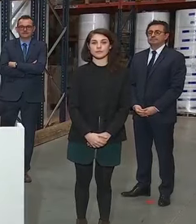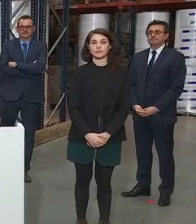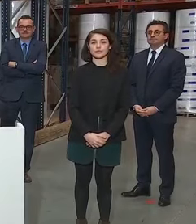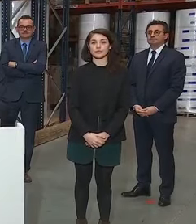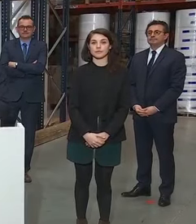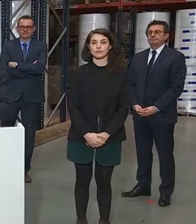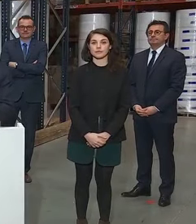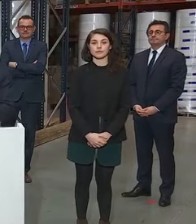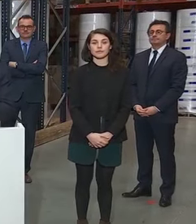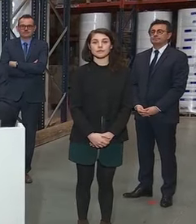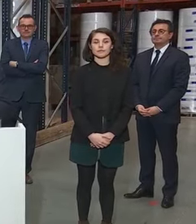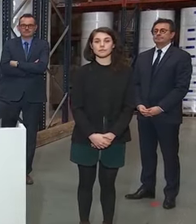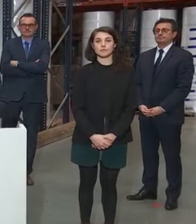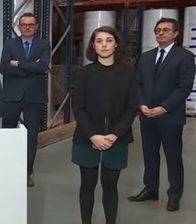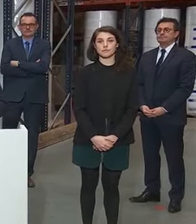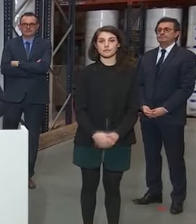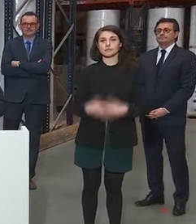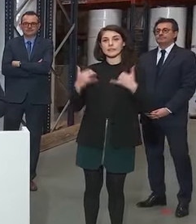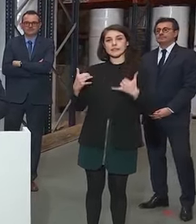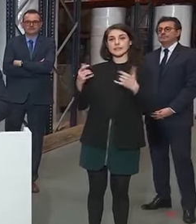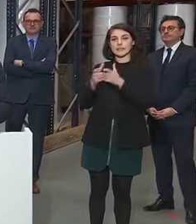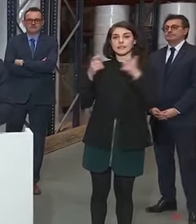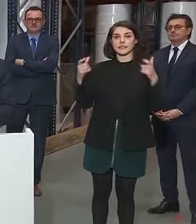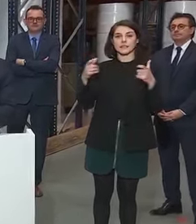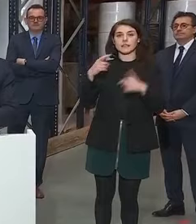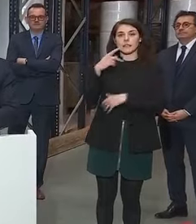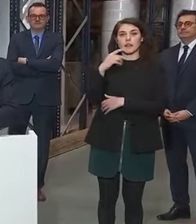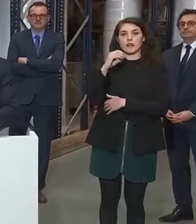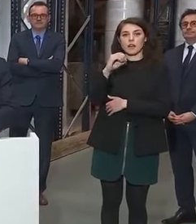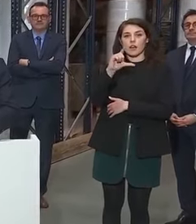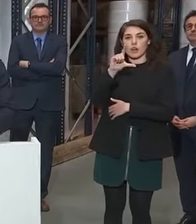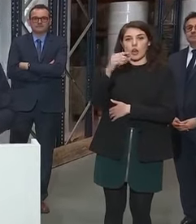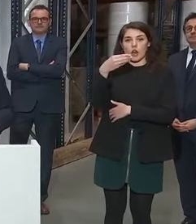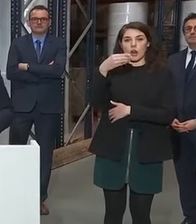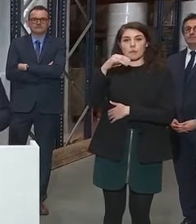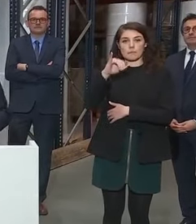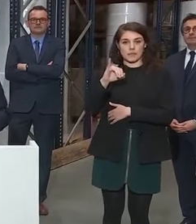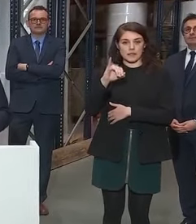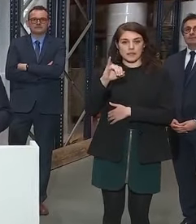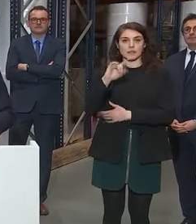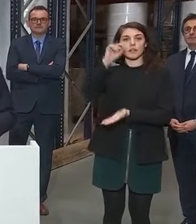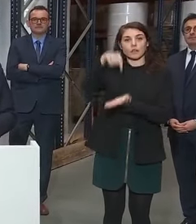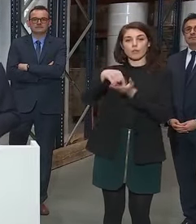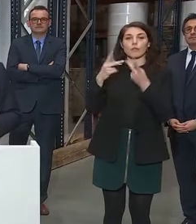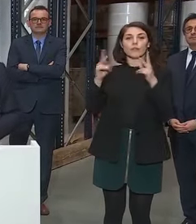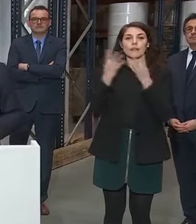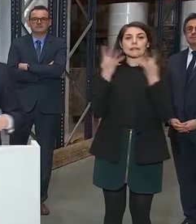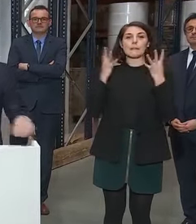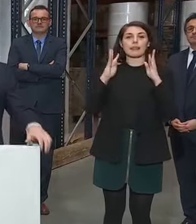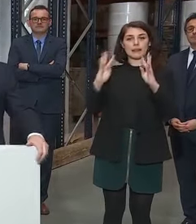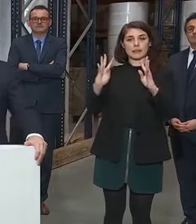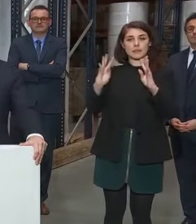à vous depuis l'usine Colmy Open à Saint-Barthélemy d'Anjou et vous dire la